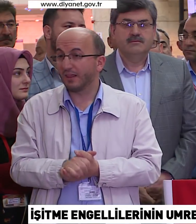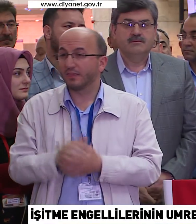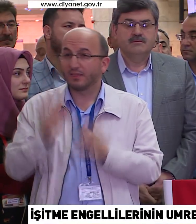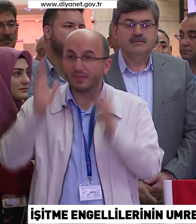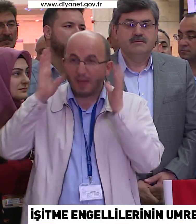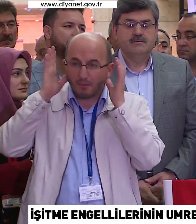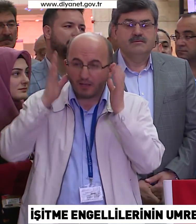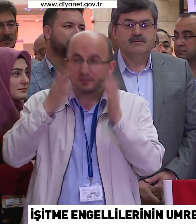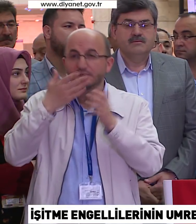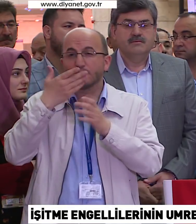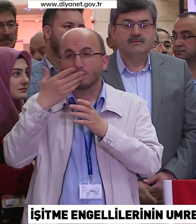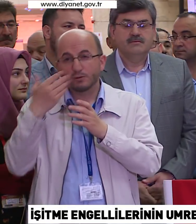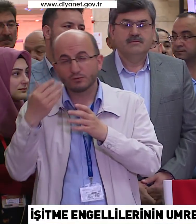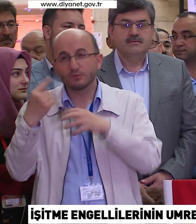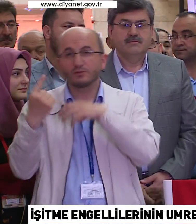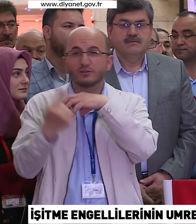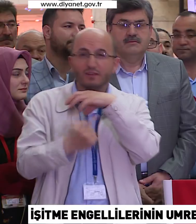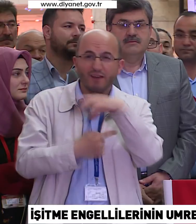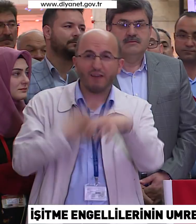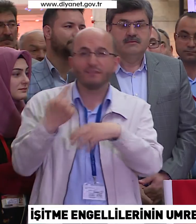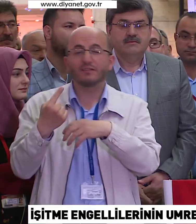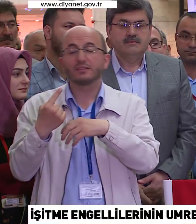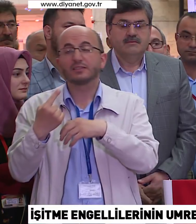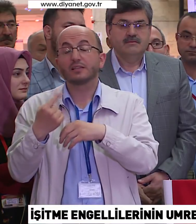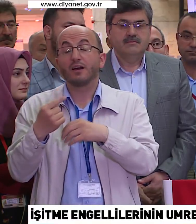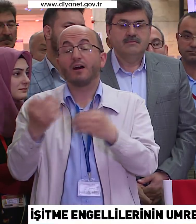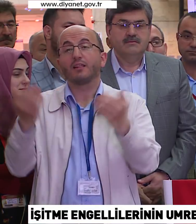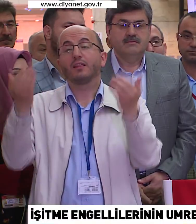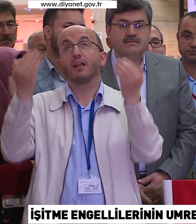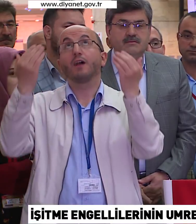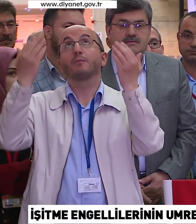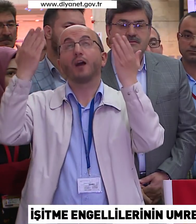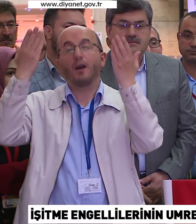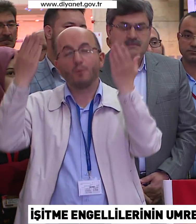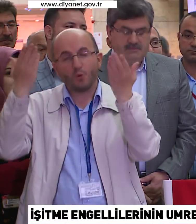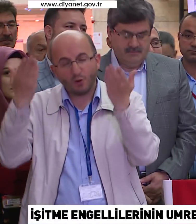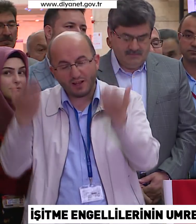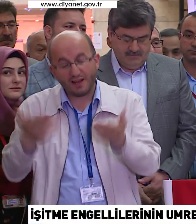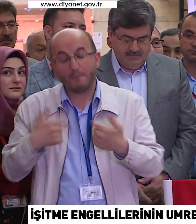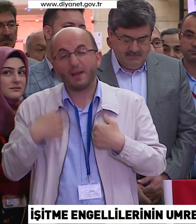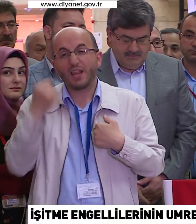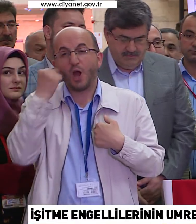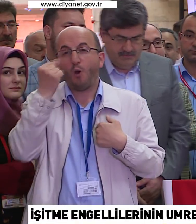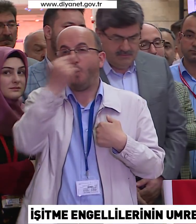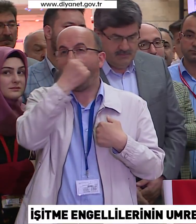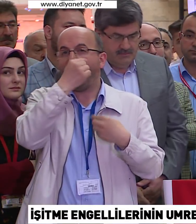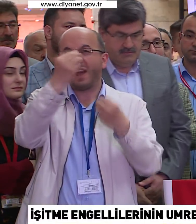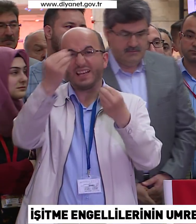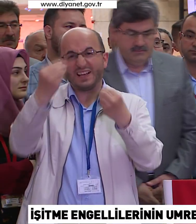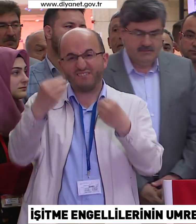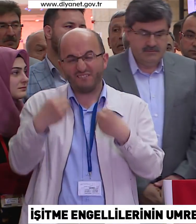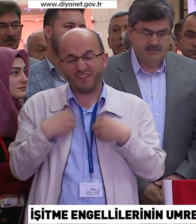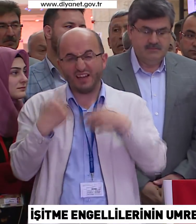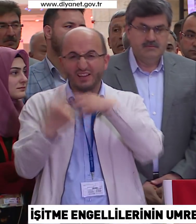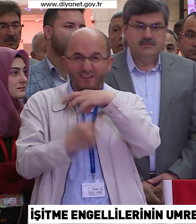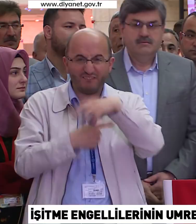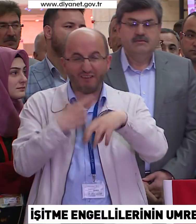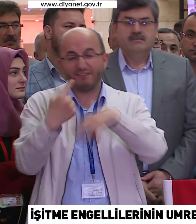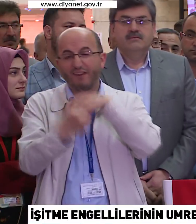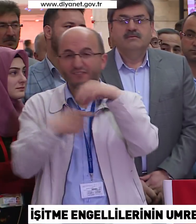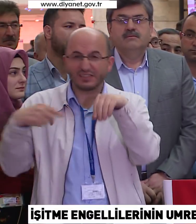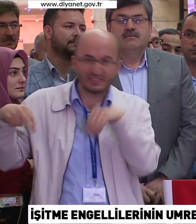ibadetinize başladığınızda Ya Rabbi kabul eyle ve benim için bu ibadeti, bu tavafı,